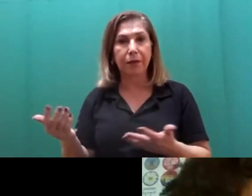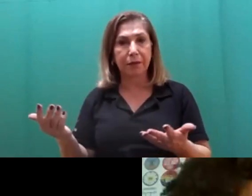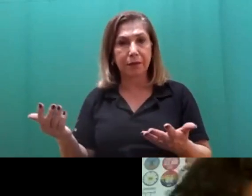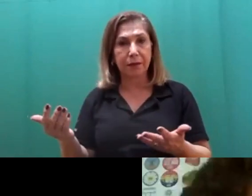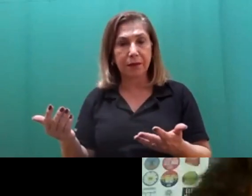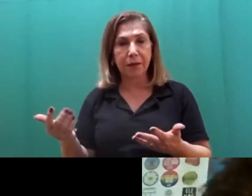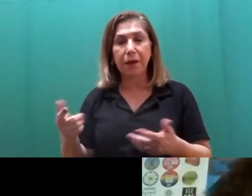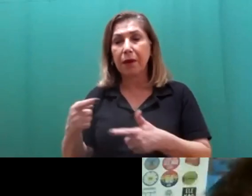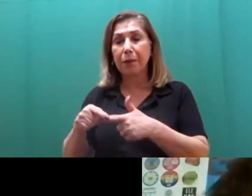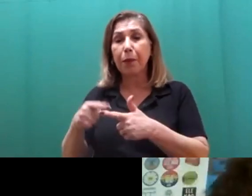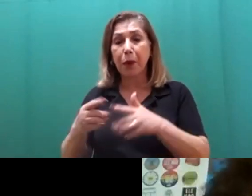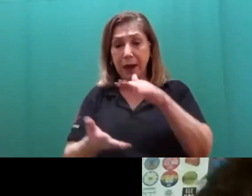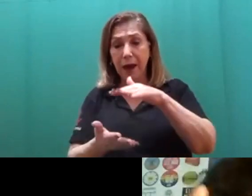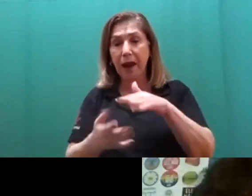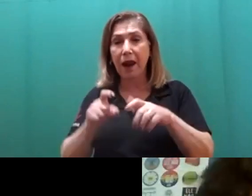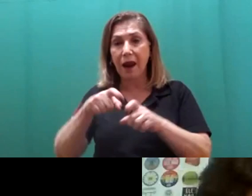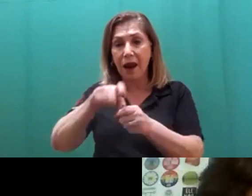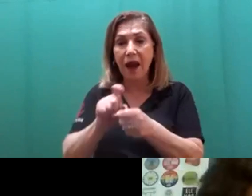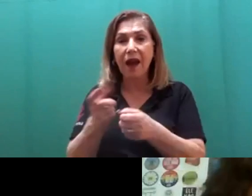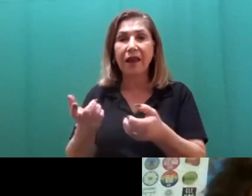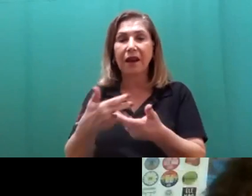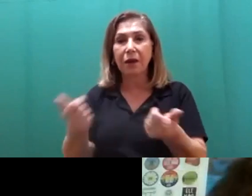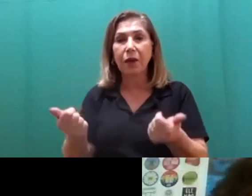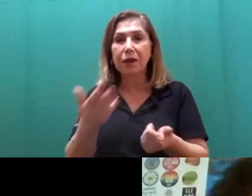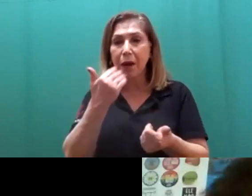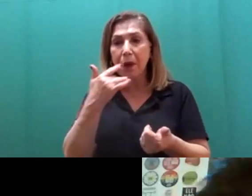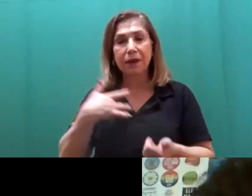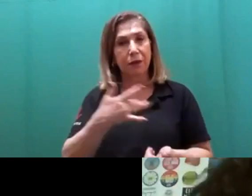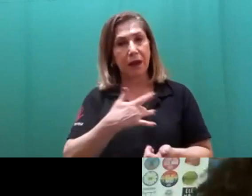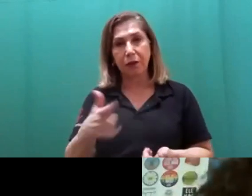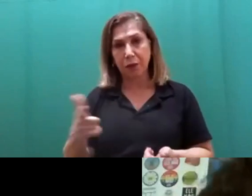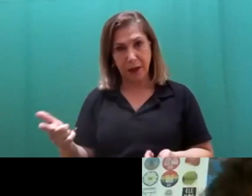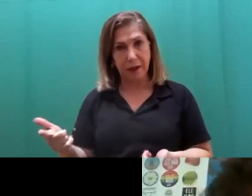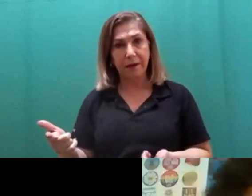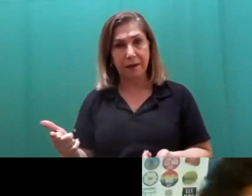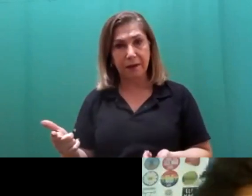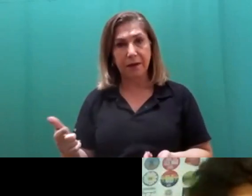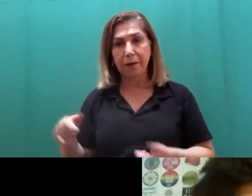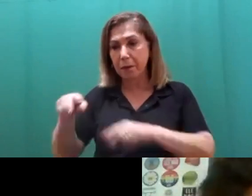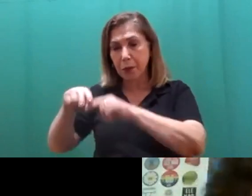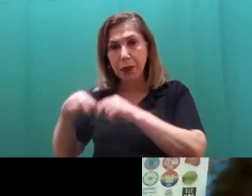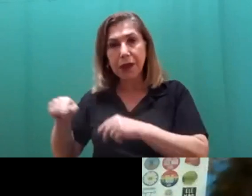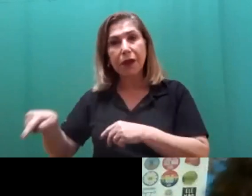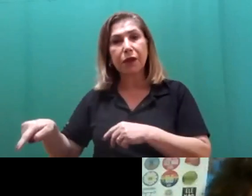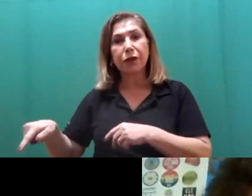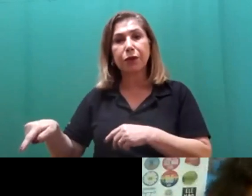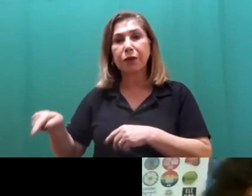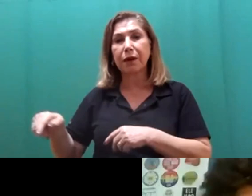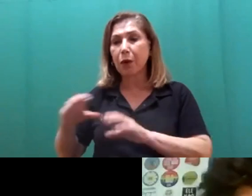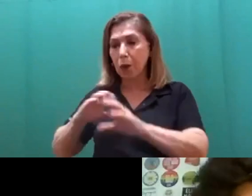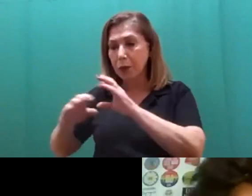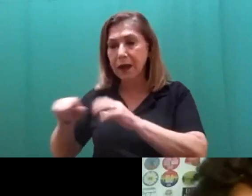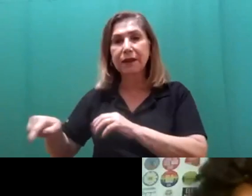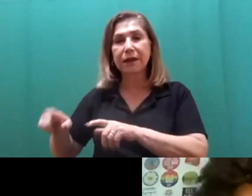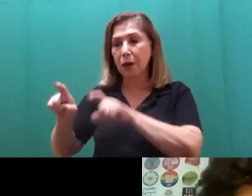não é saudável. A cidade pensa processos saudáveis, então, e constrói processos saudáveis, constrói canais de comunicação. Então,